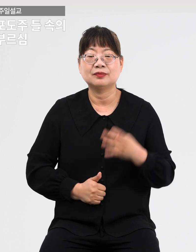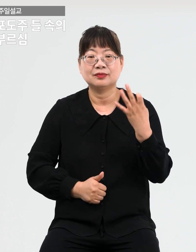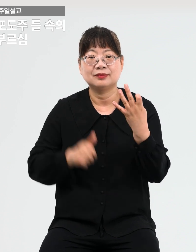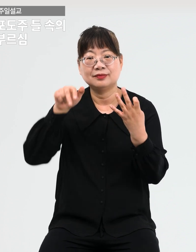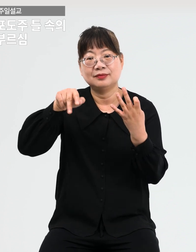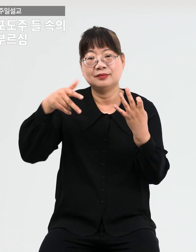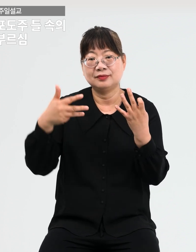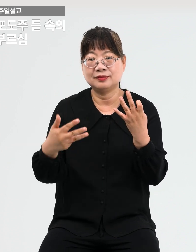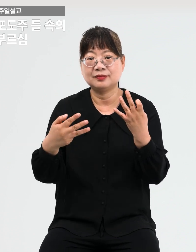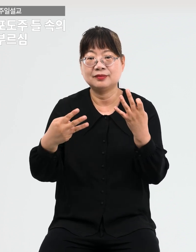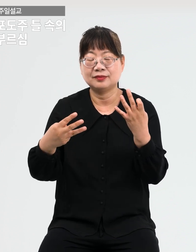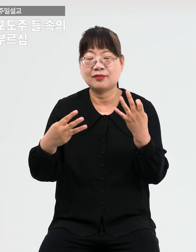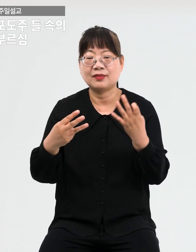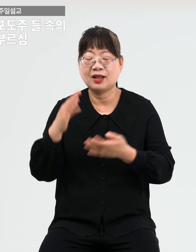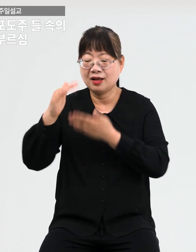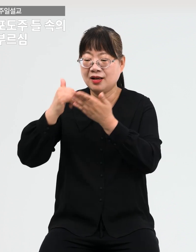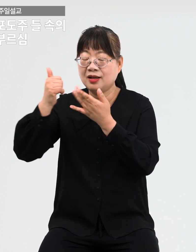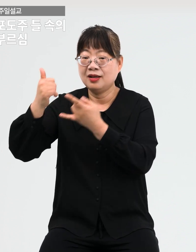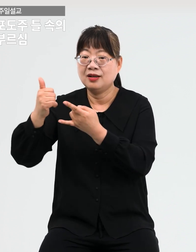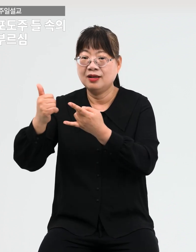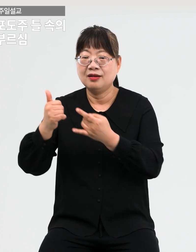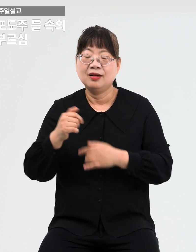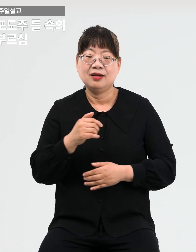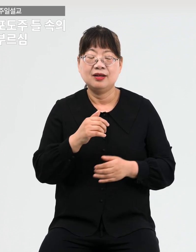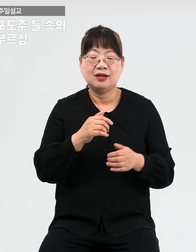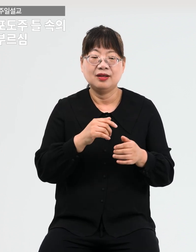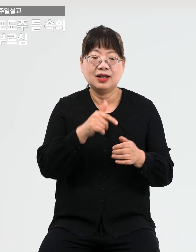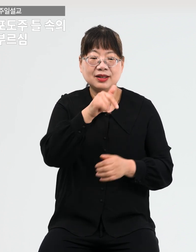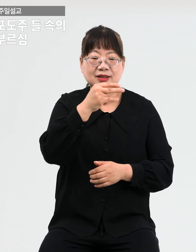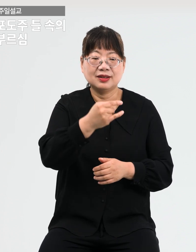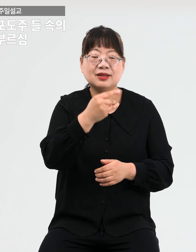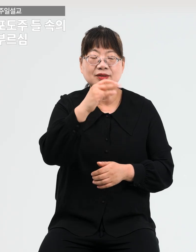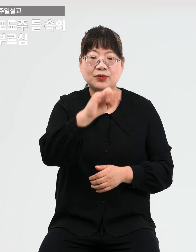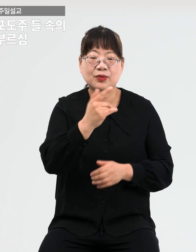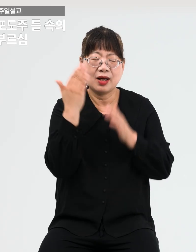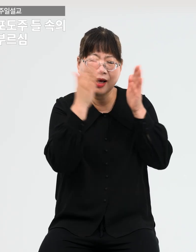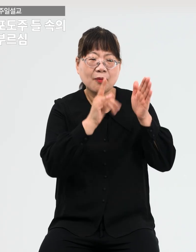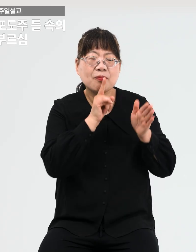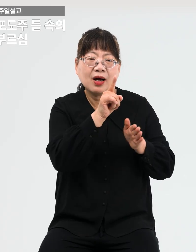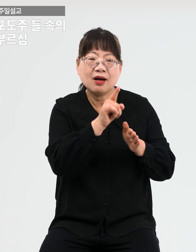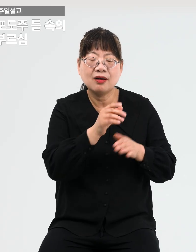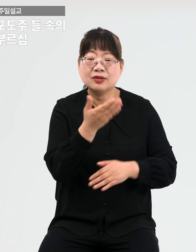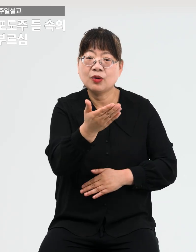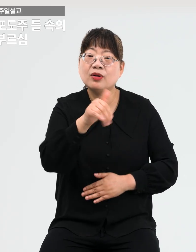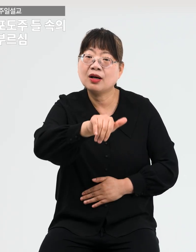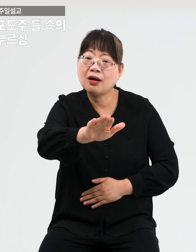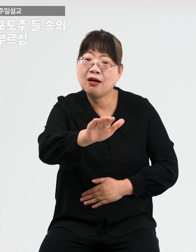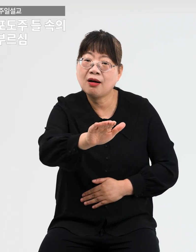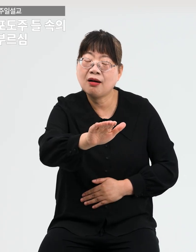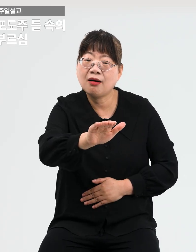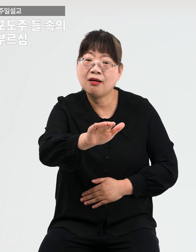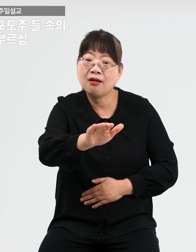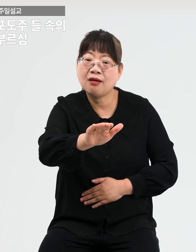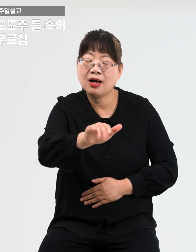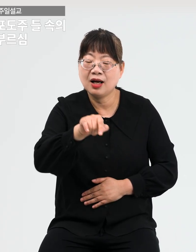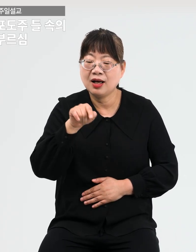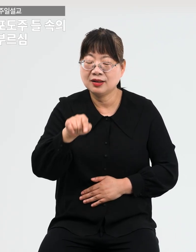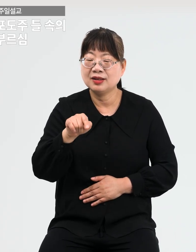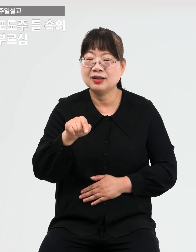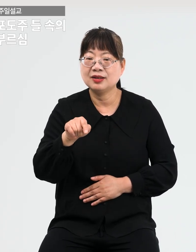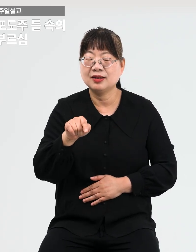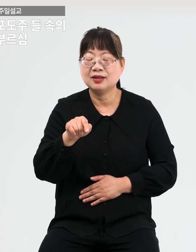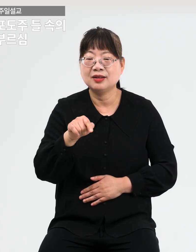14절 여호와께서 그를 향하여 이르시되 너는 가서 이